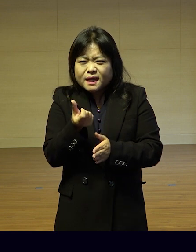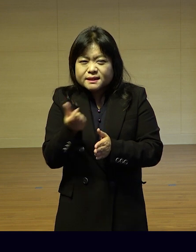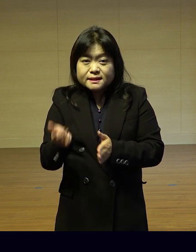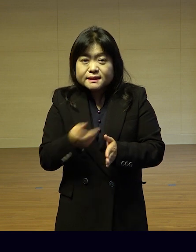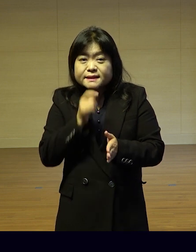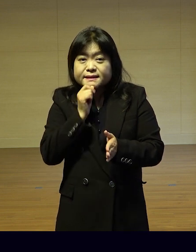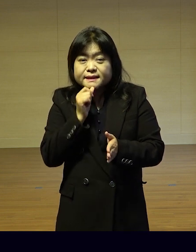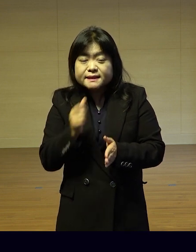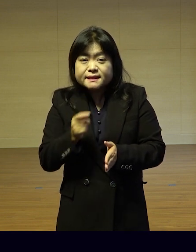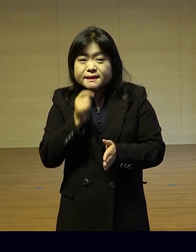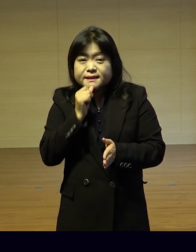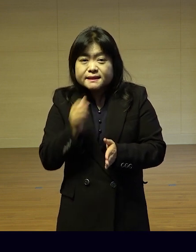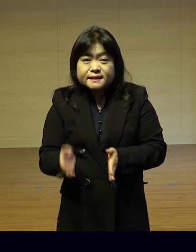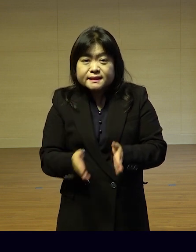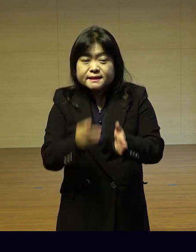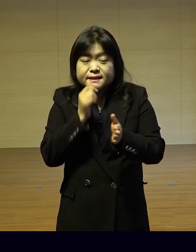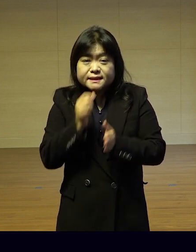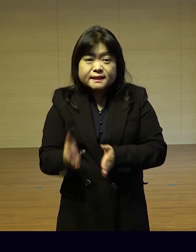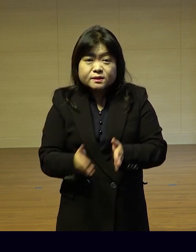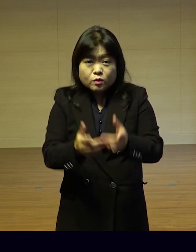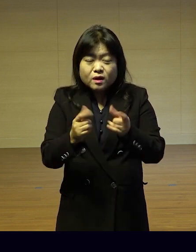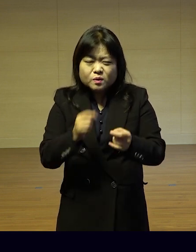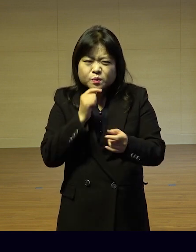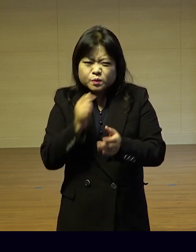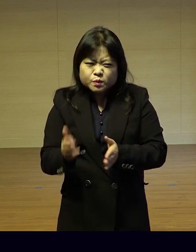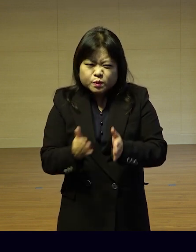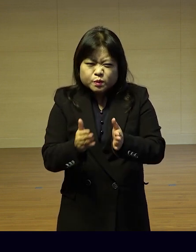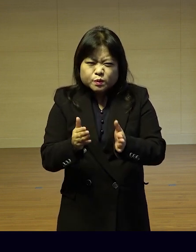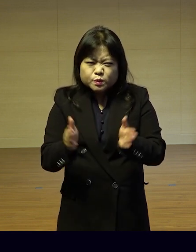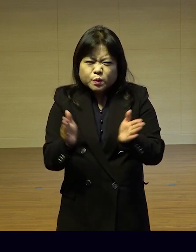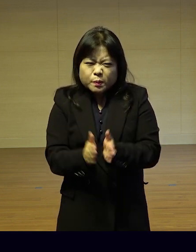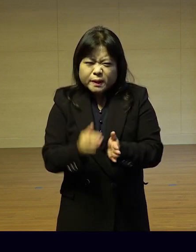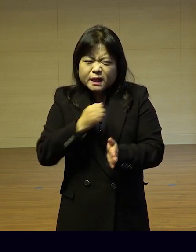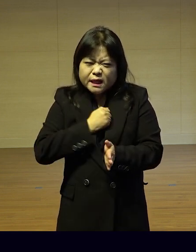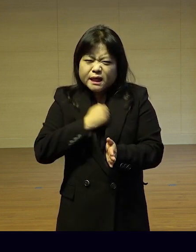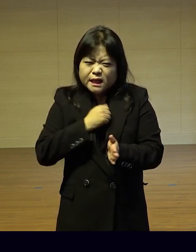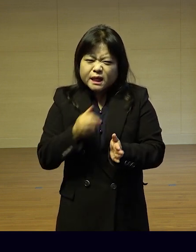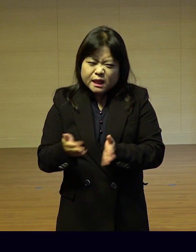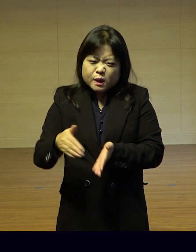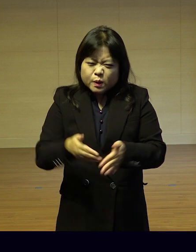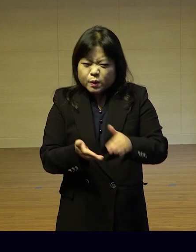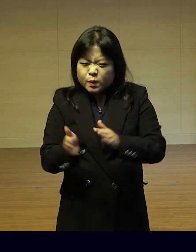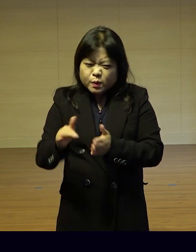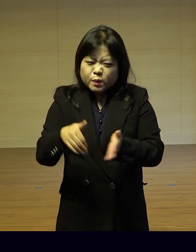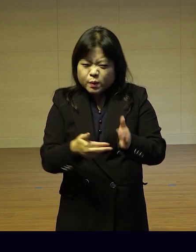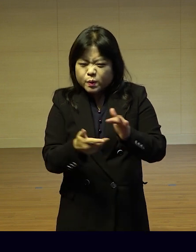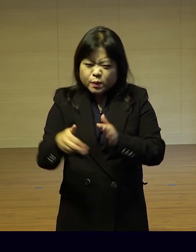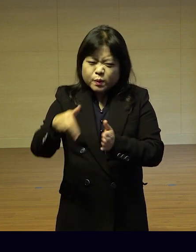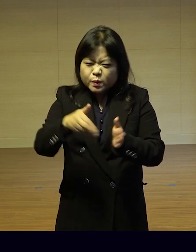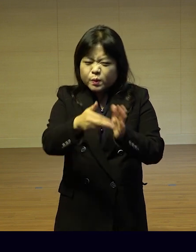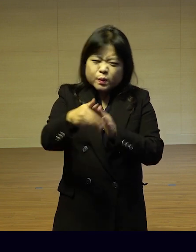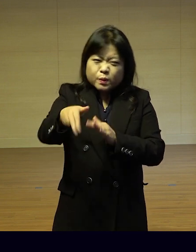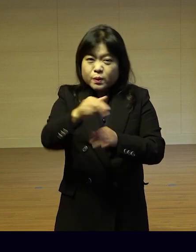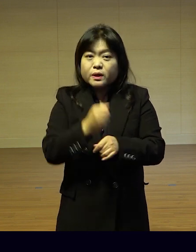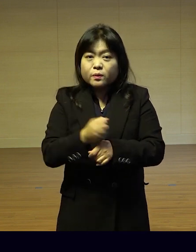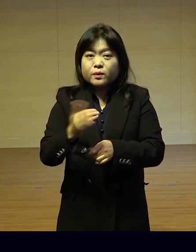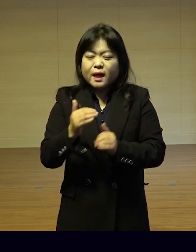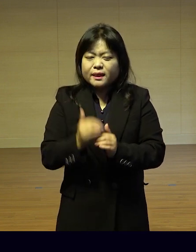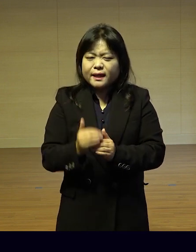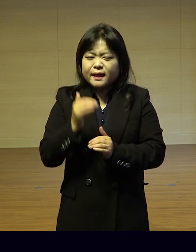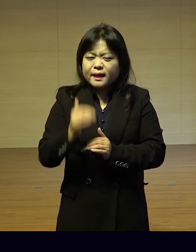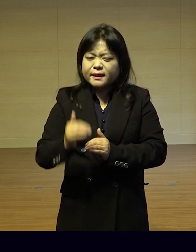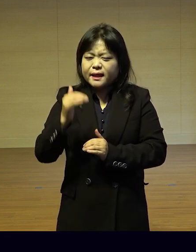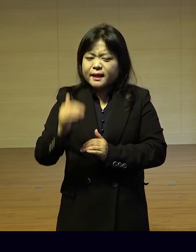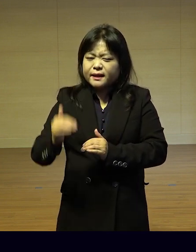뭐 답답하기도 하지만 그 길을 우여곡절을 통해서 구부러진 길들을 걸어 나가야 합니다. 그렇게 한 단계 한 단계